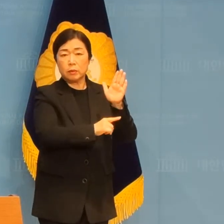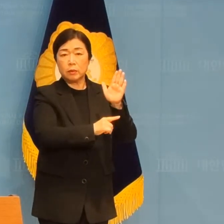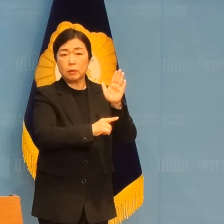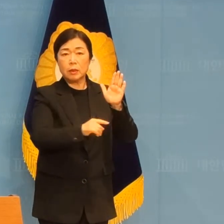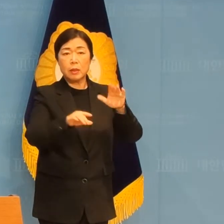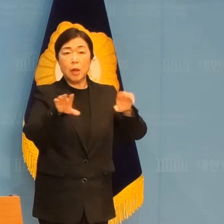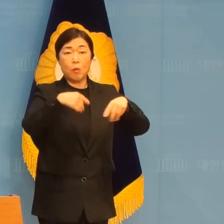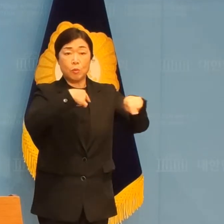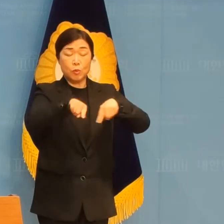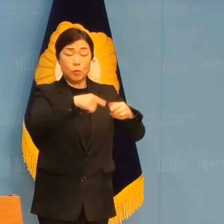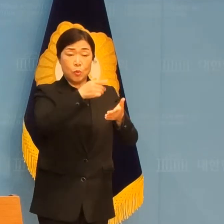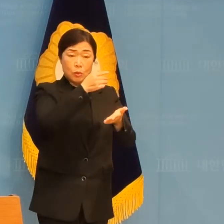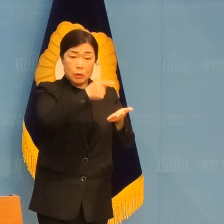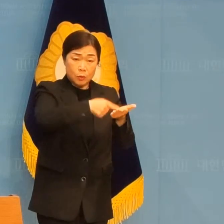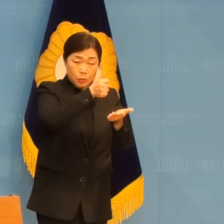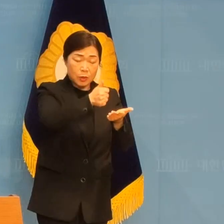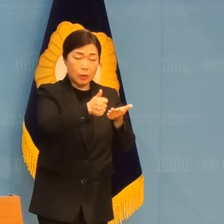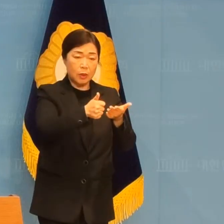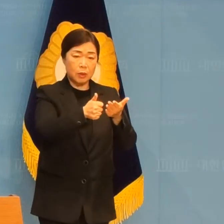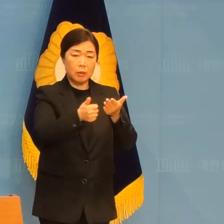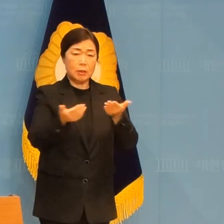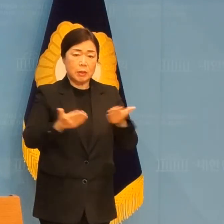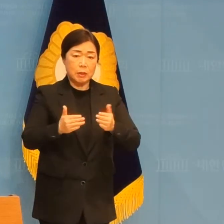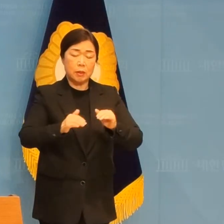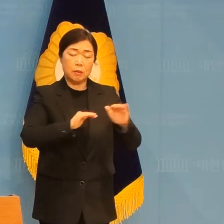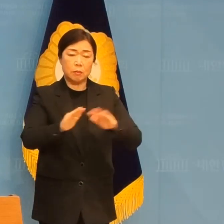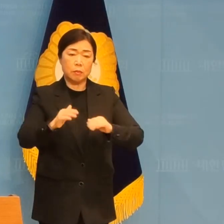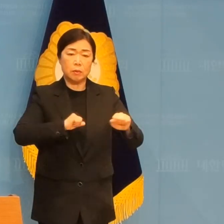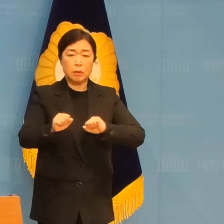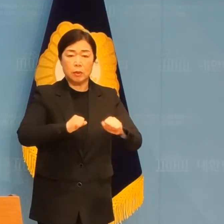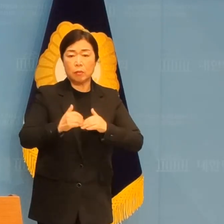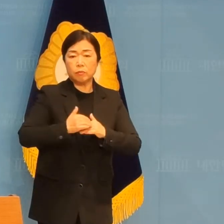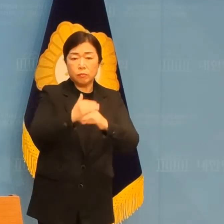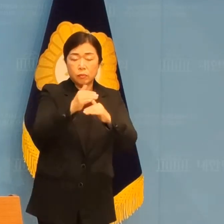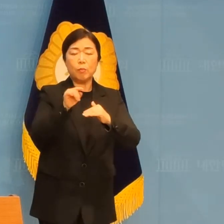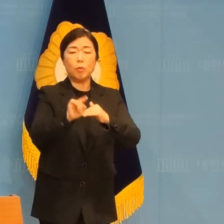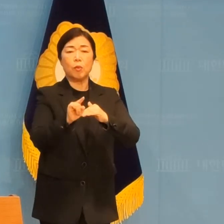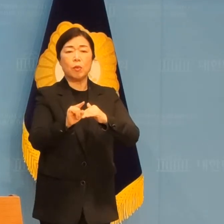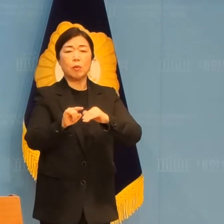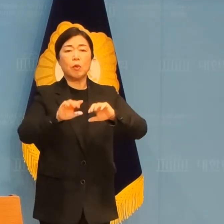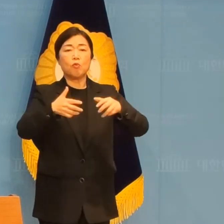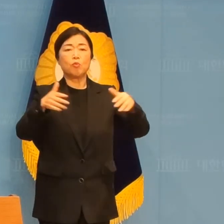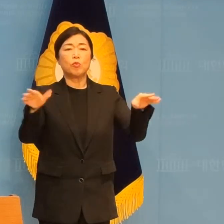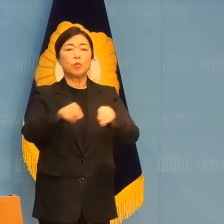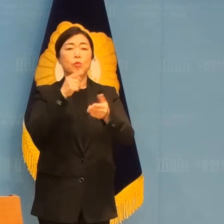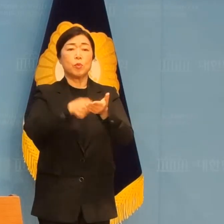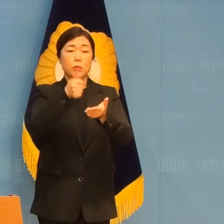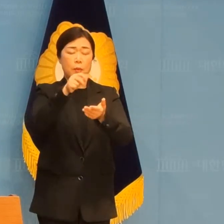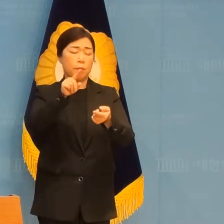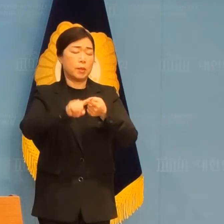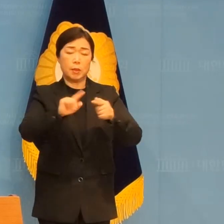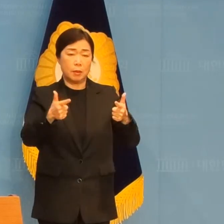일정표가 아니라 서울시장 출마 일정표라는 말이 나와도 과장이 아닙니다.